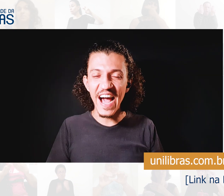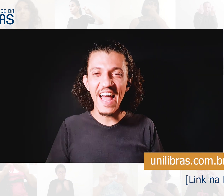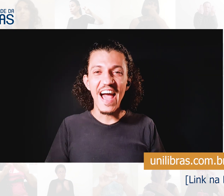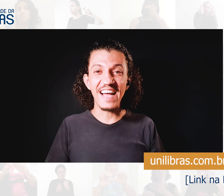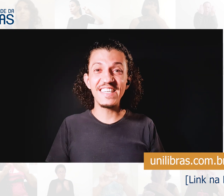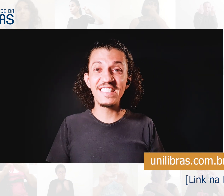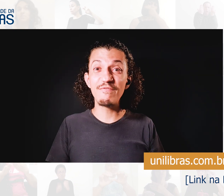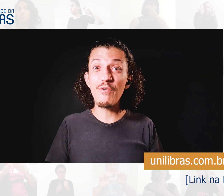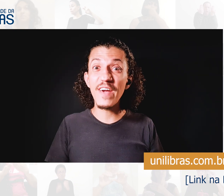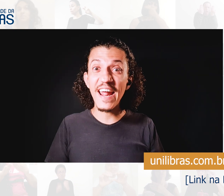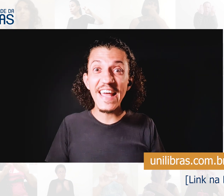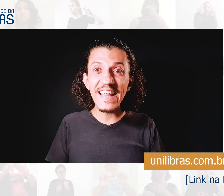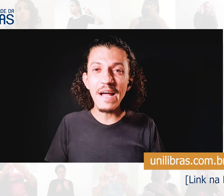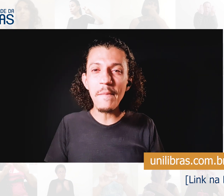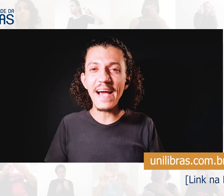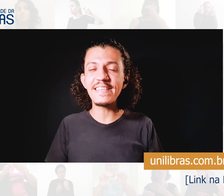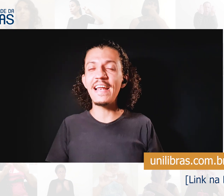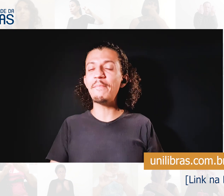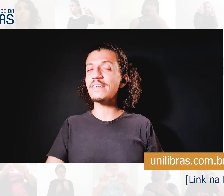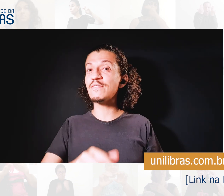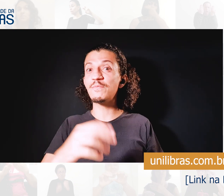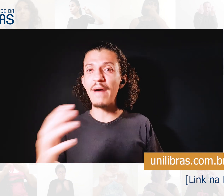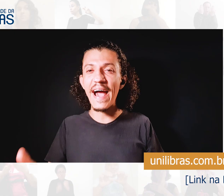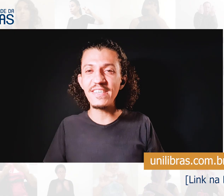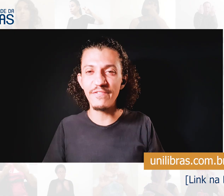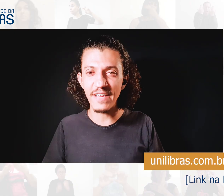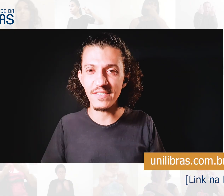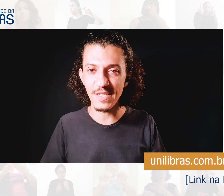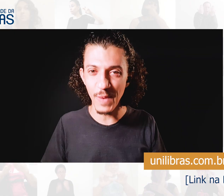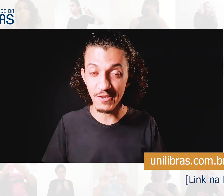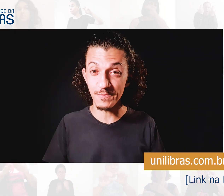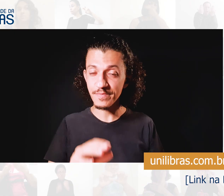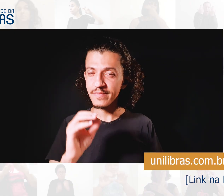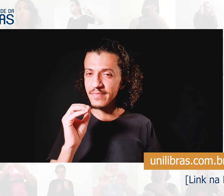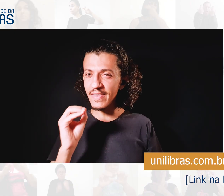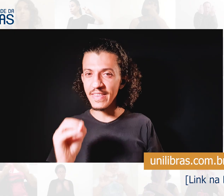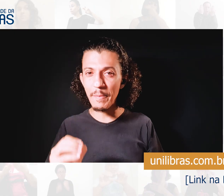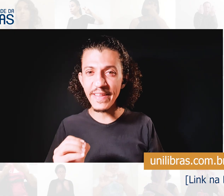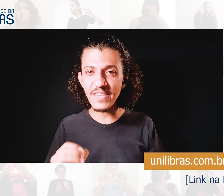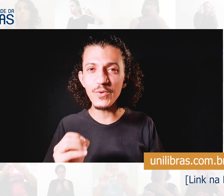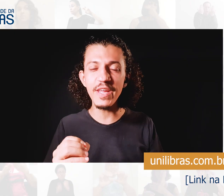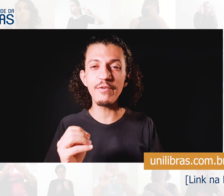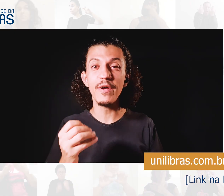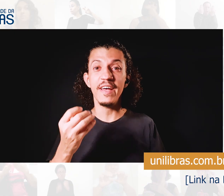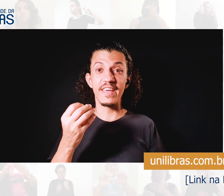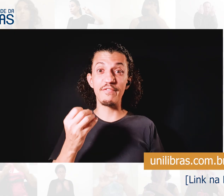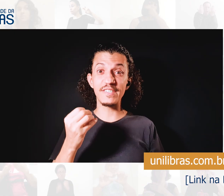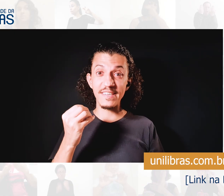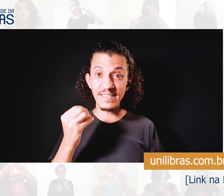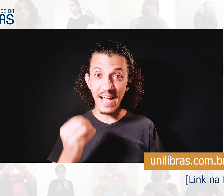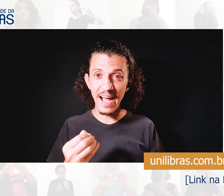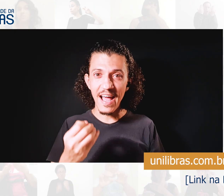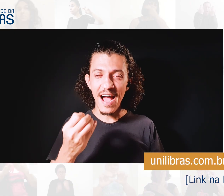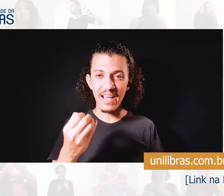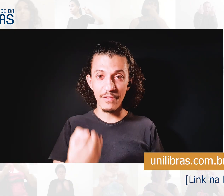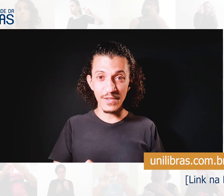te ajudar a se desenvolver ainda mais na Libras nos mais diversos aspectos. Independente do nível que